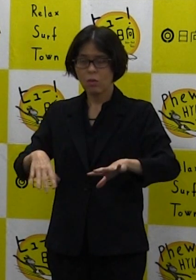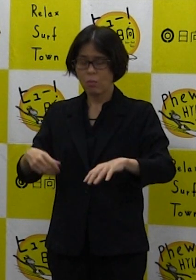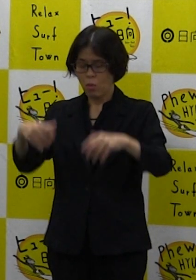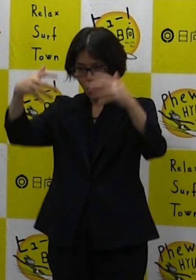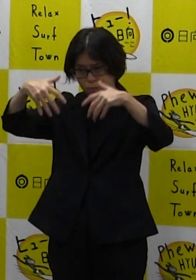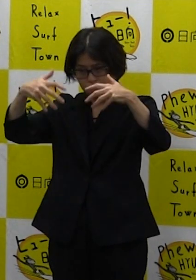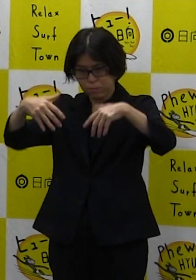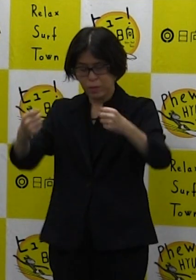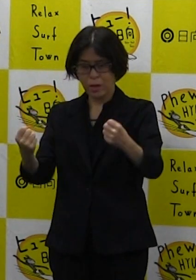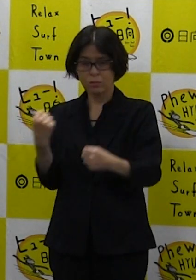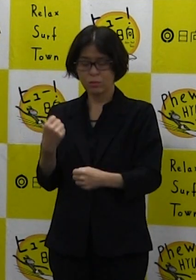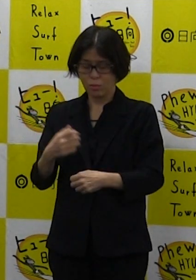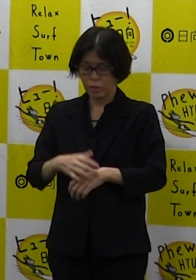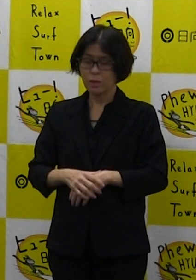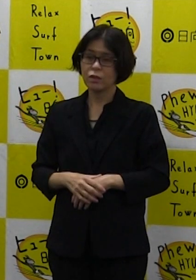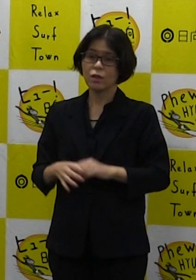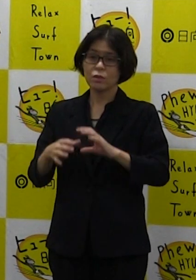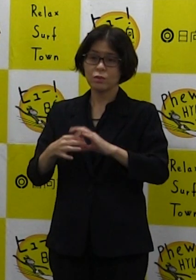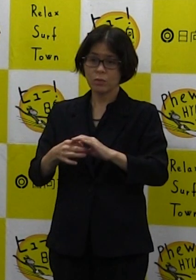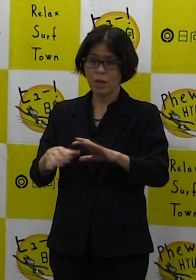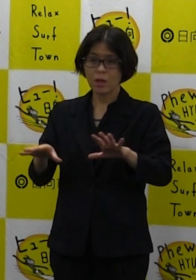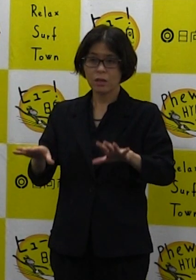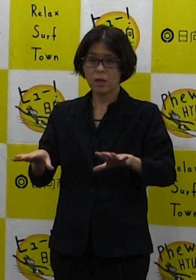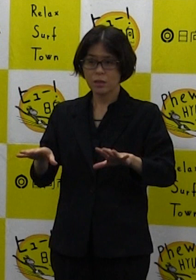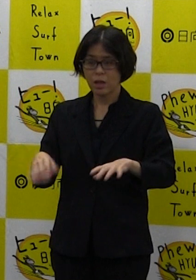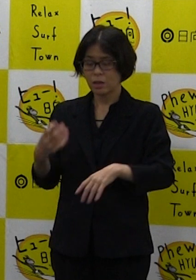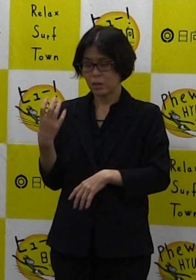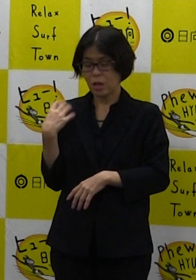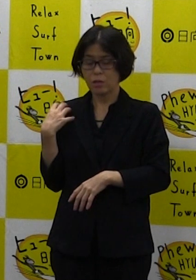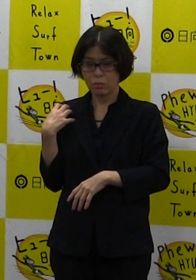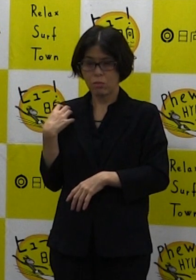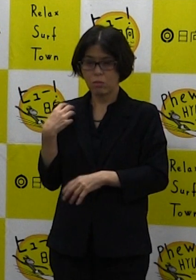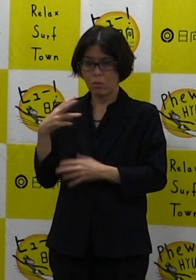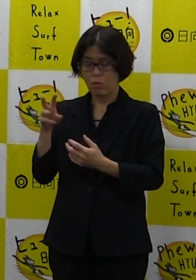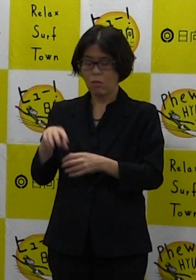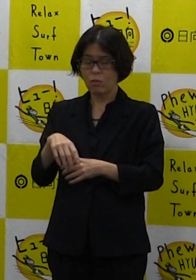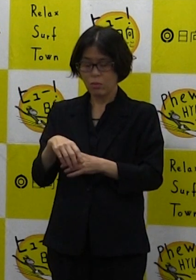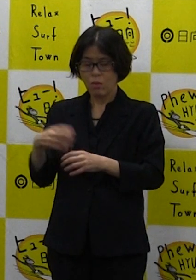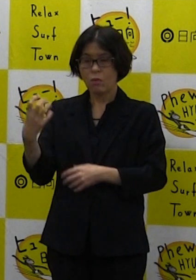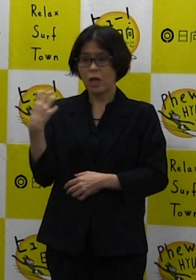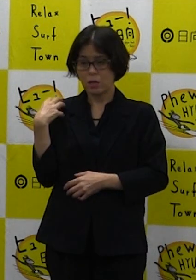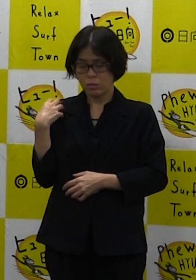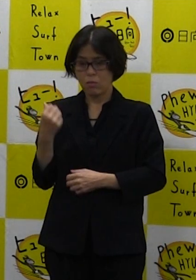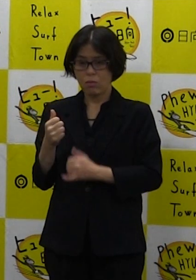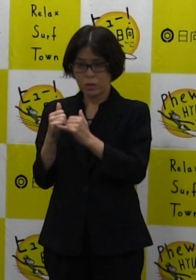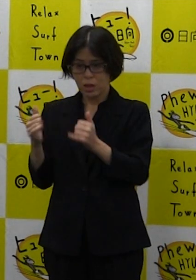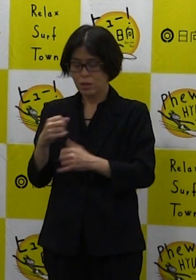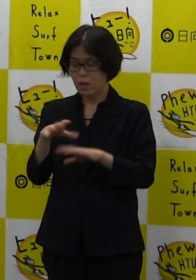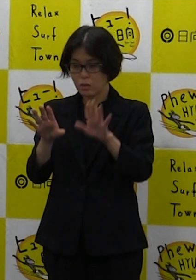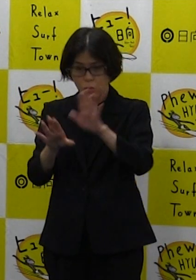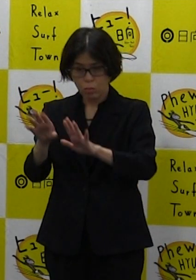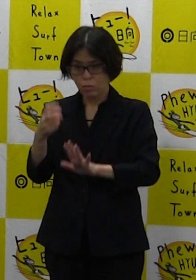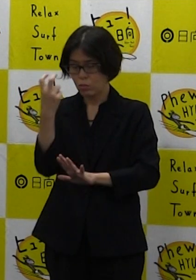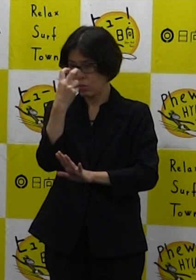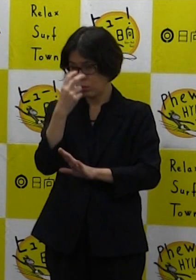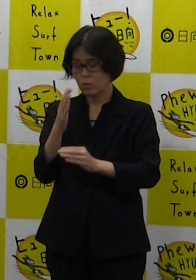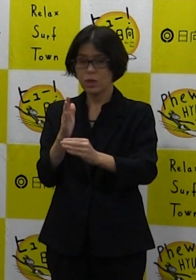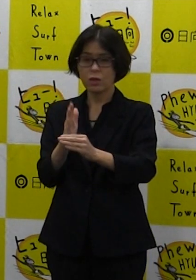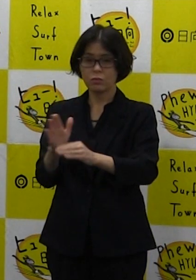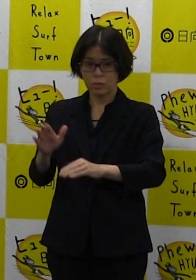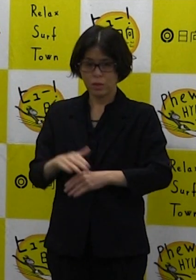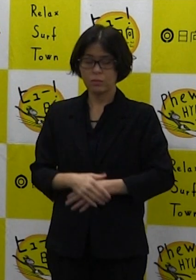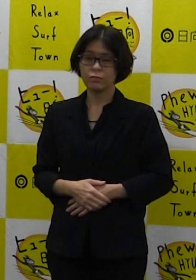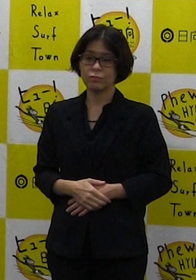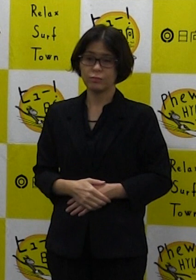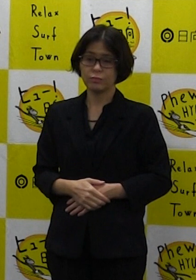多く降っておりますので現在におきまして担当課において状況等もですね調査をしているところでございます